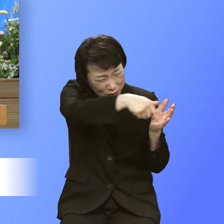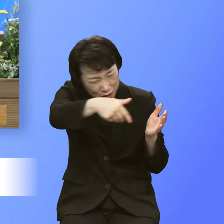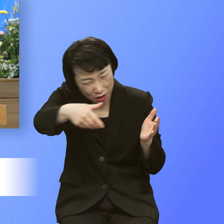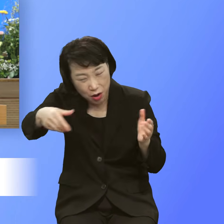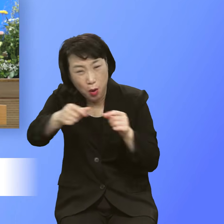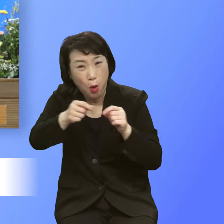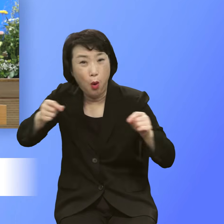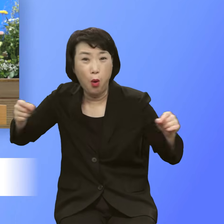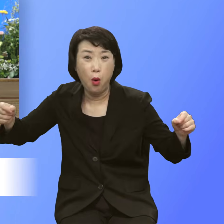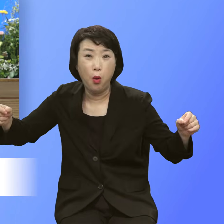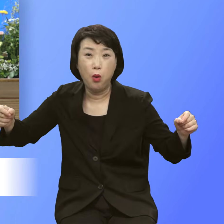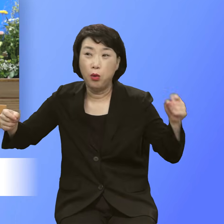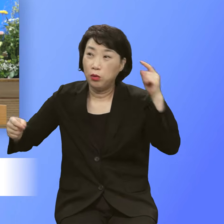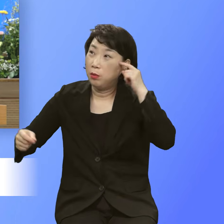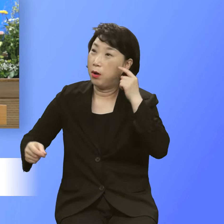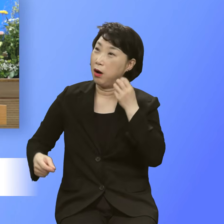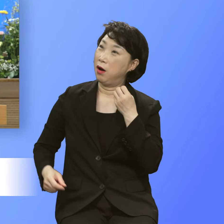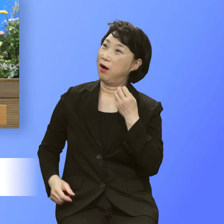하는 것을 생각할 때